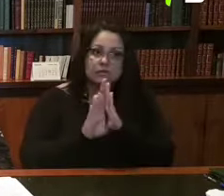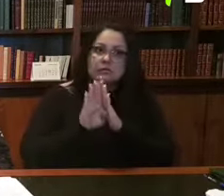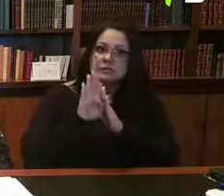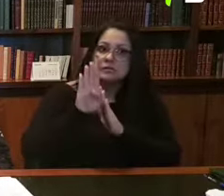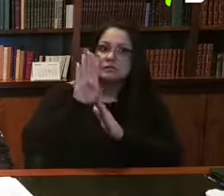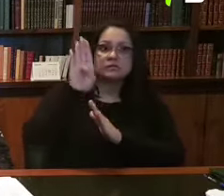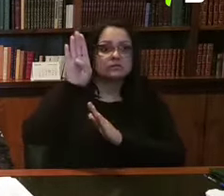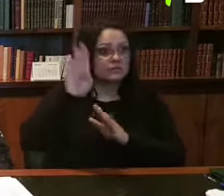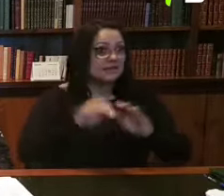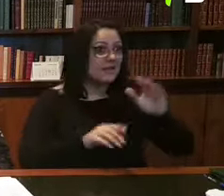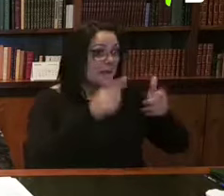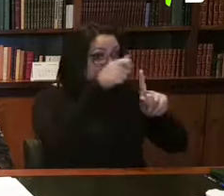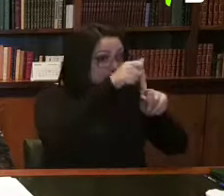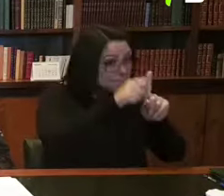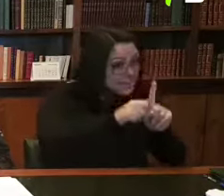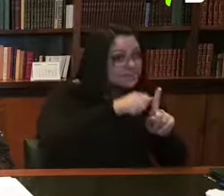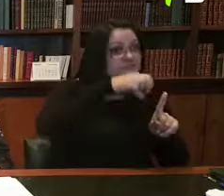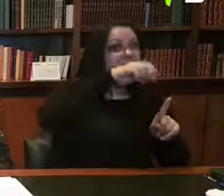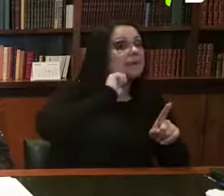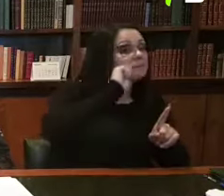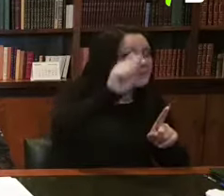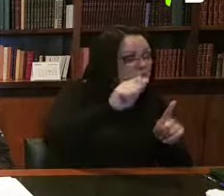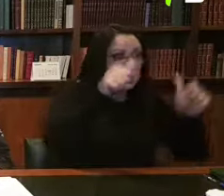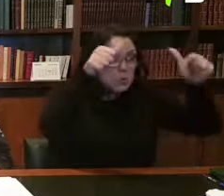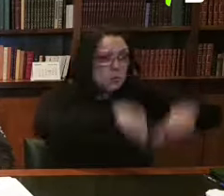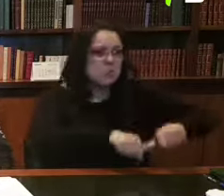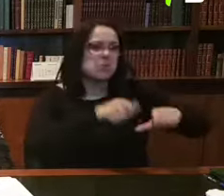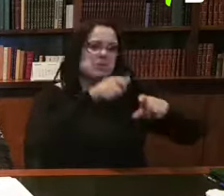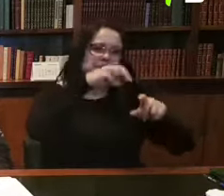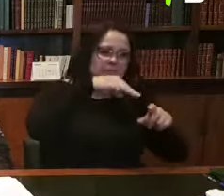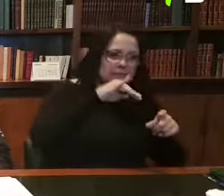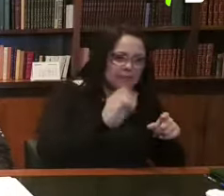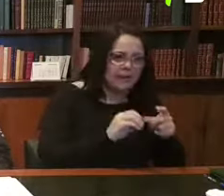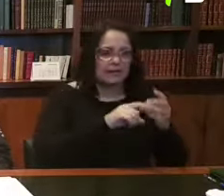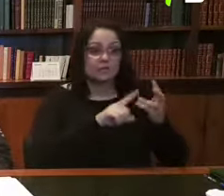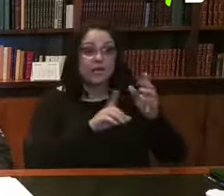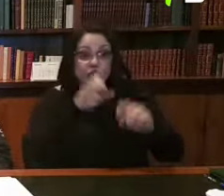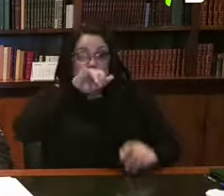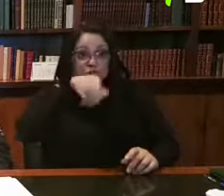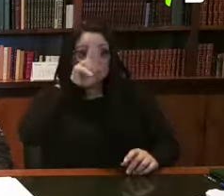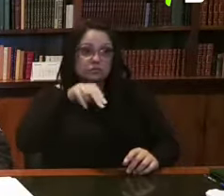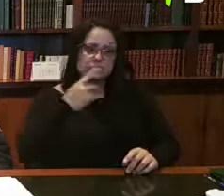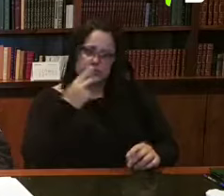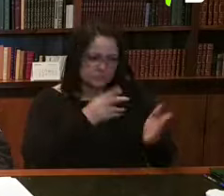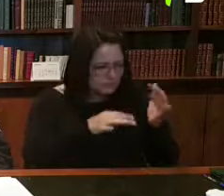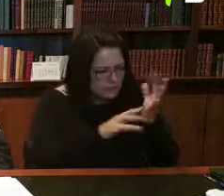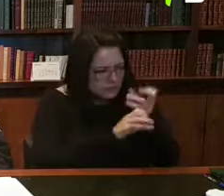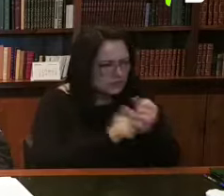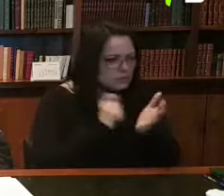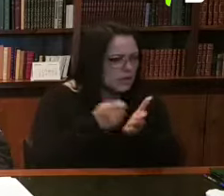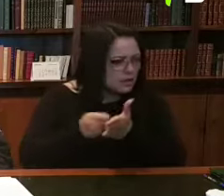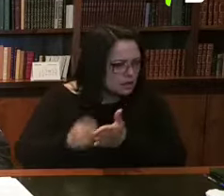subimos tanto que o mês de abril o enterro quer dizer então em 15 dias de junho já coisa já indicativa que é um indicativo que a coisa tá começando a voltar